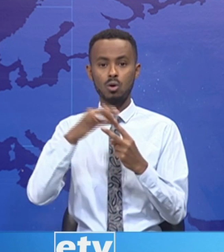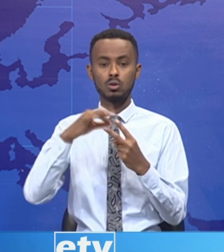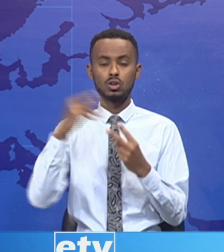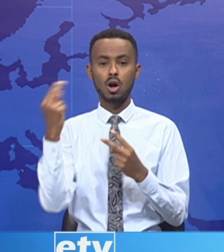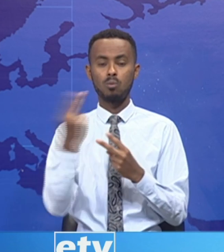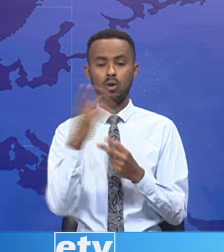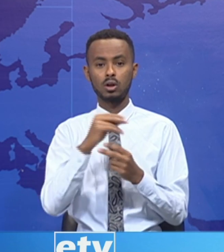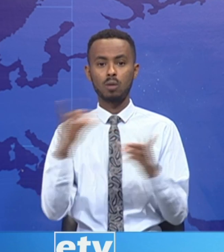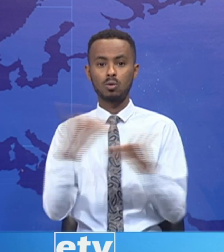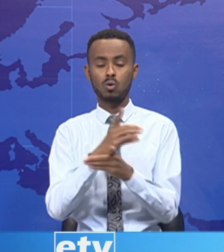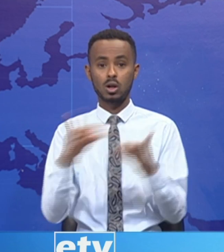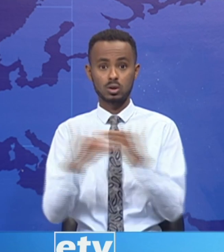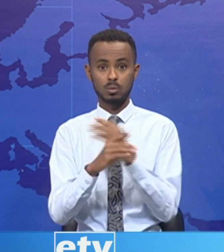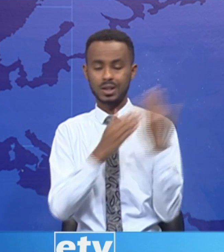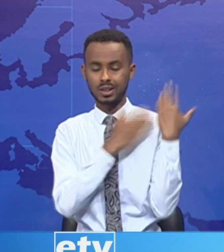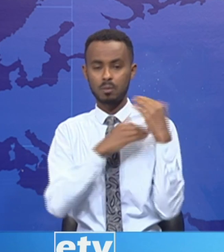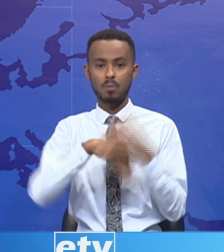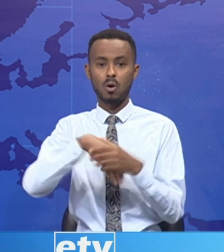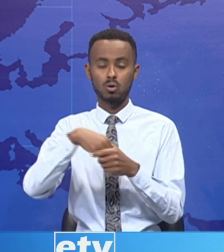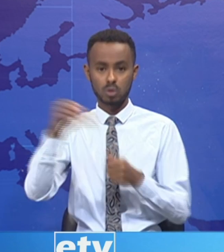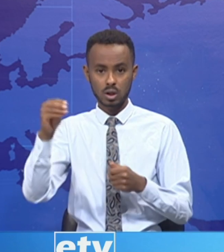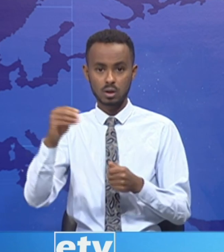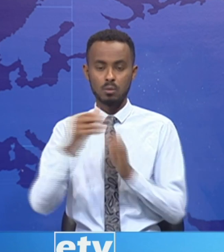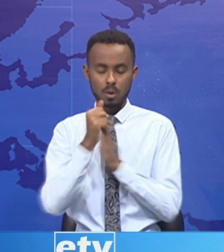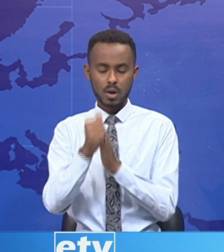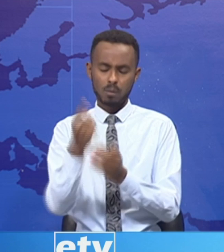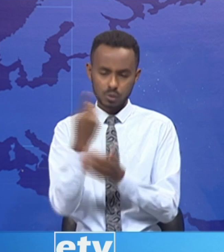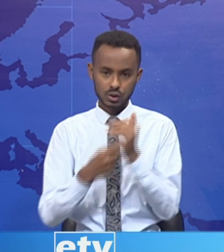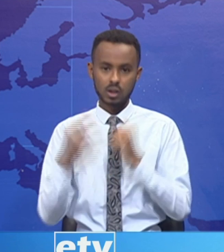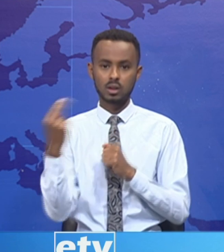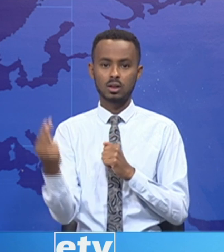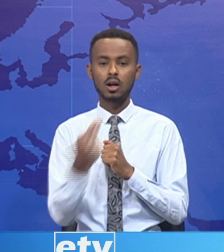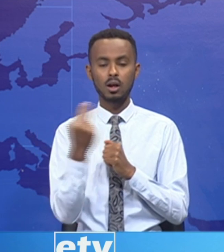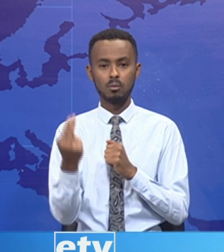ቦርድና ብሮድካስት ባለስልጣን በሚያወጡለት የድርድር መመሪያ ብቻ እንዲጠቀም